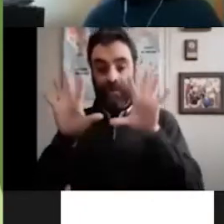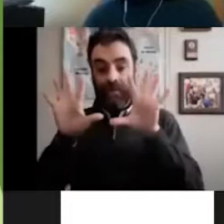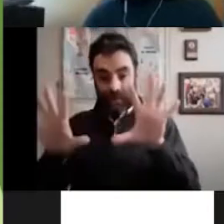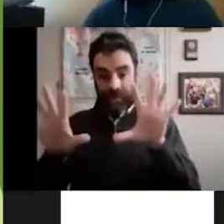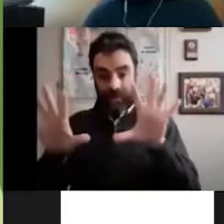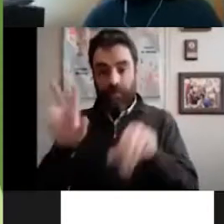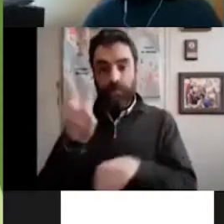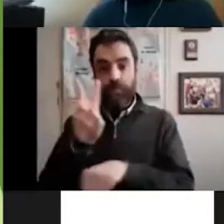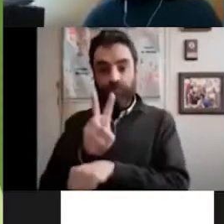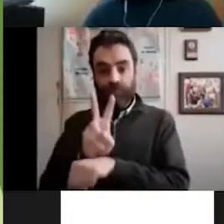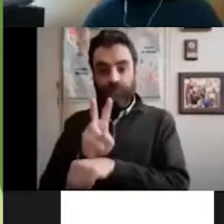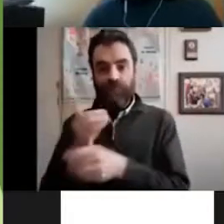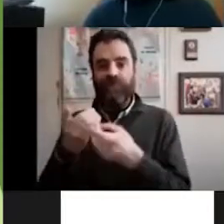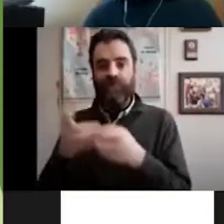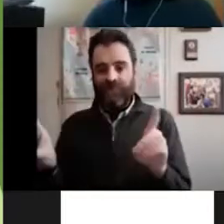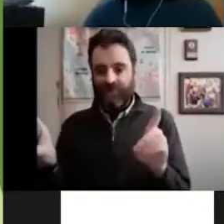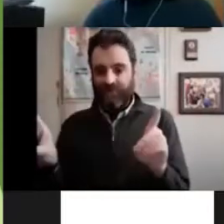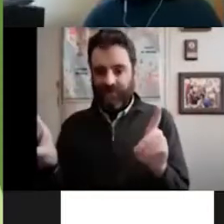profesores.